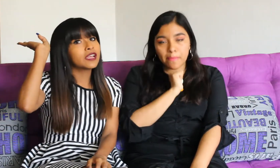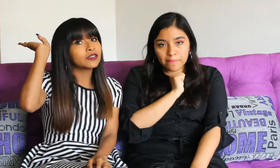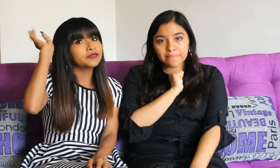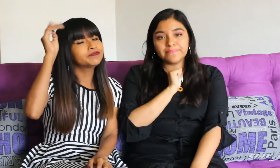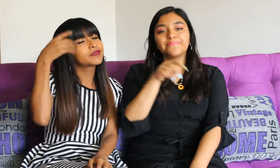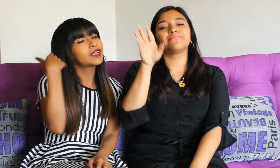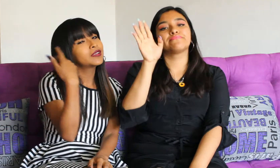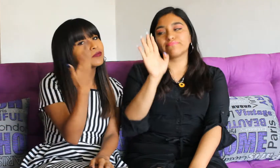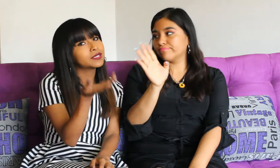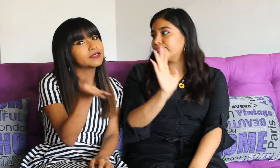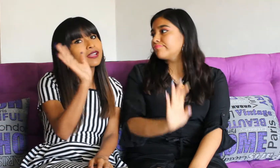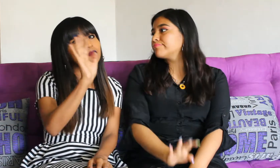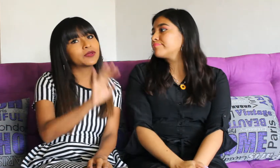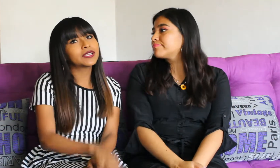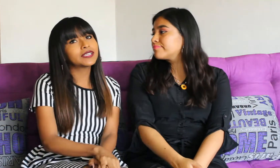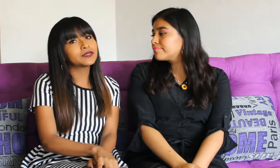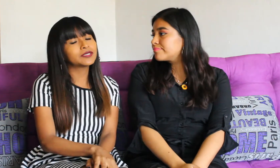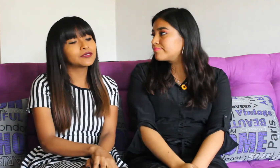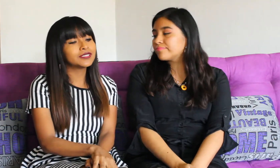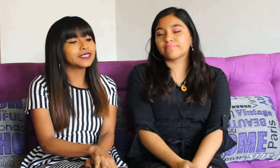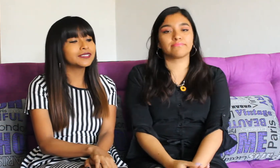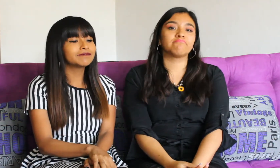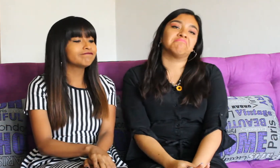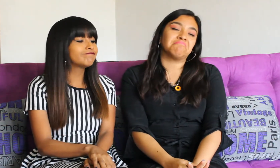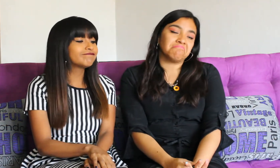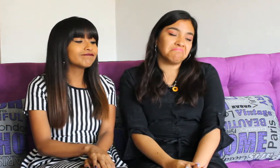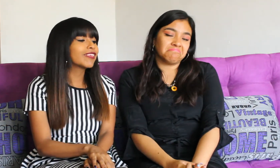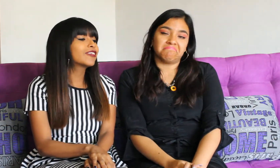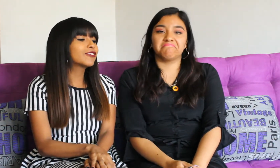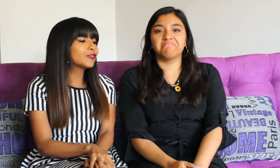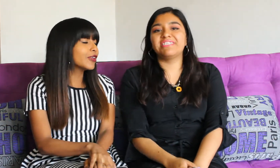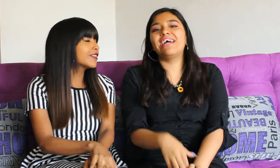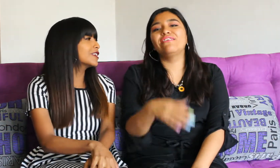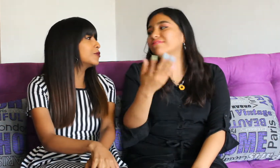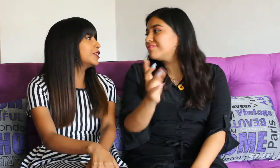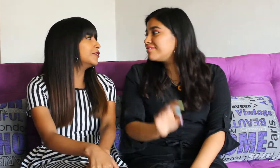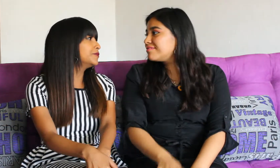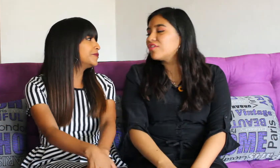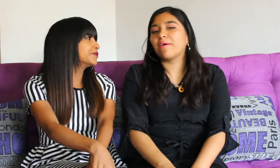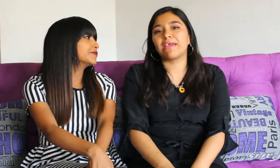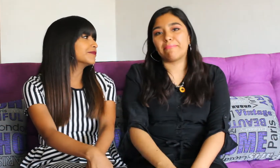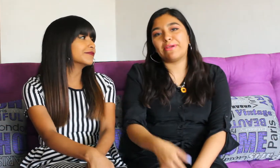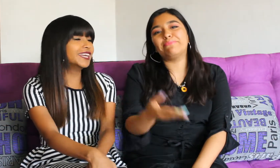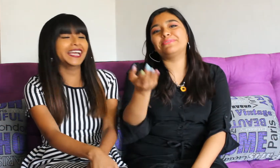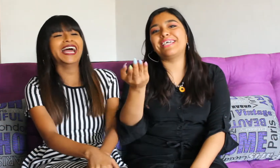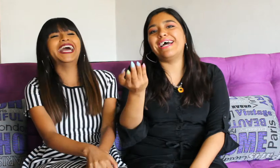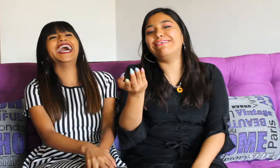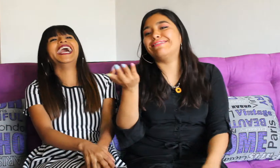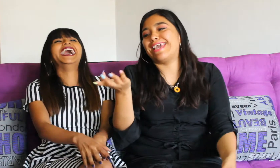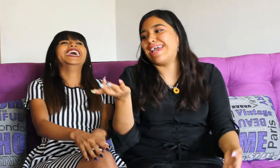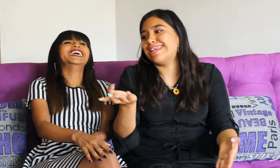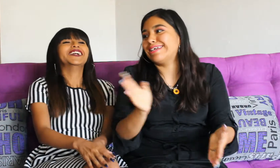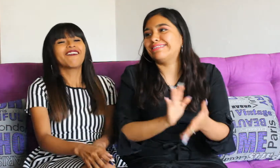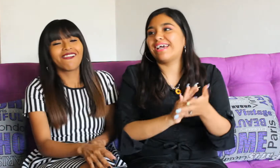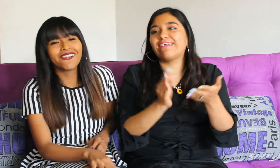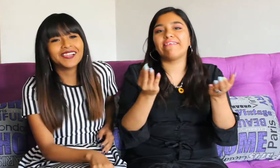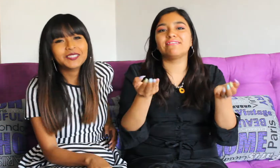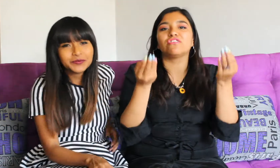año, pues se va a reponer eso, entonces... ¿Tú ya tenías su boleto? No, amiga, pero pues ya lo tienen, ya quédense con